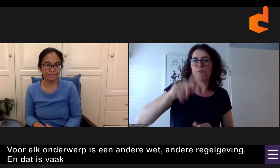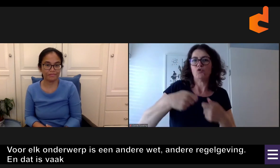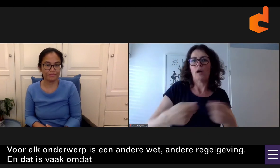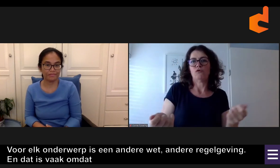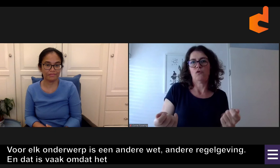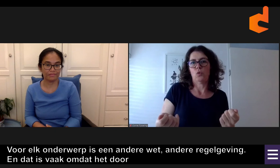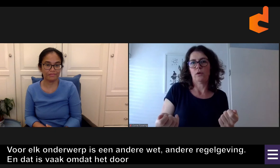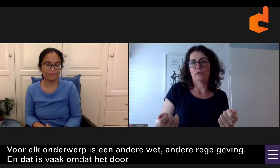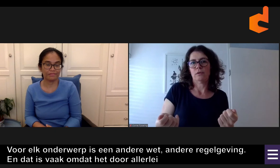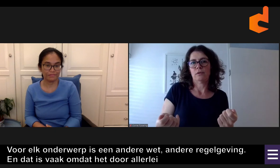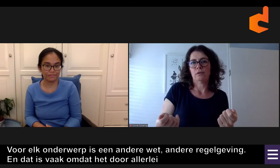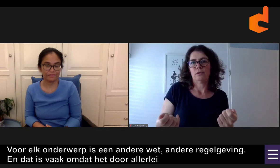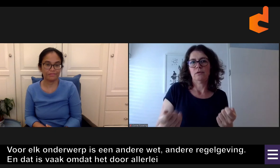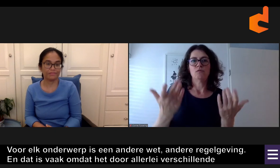allerlei verschillende ministeries moet worden uitgevoerd.